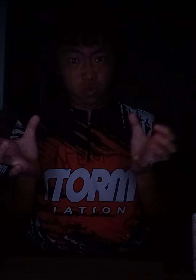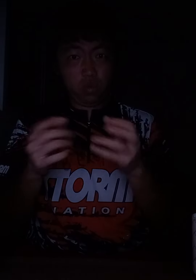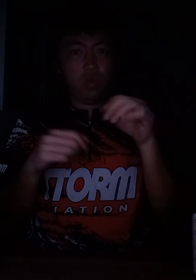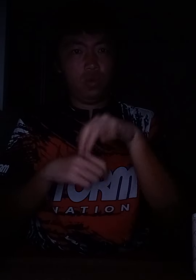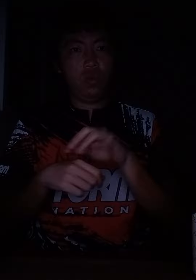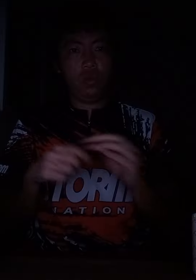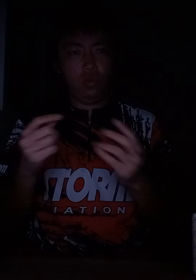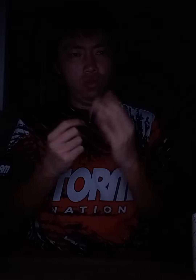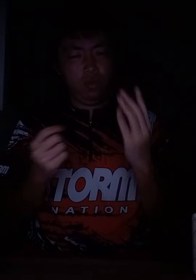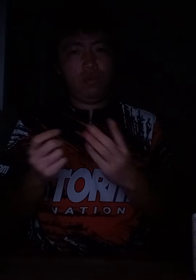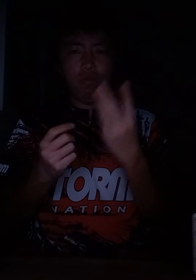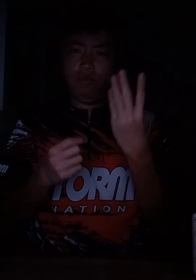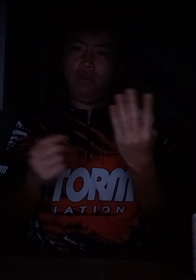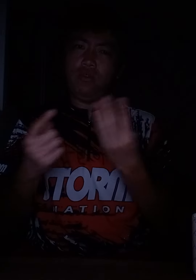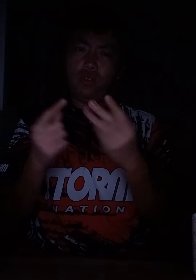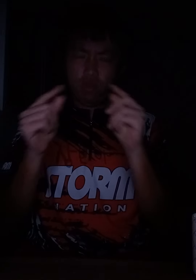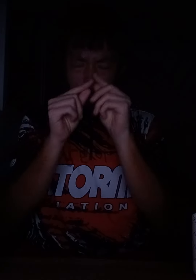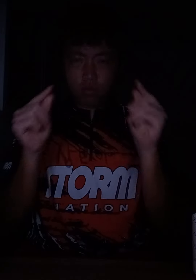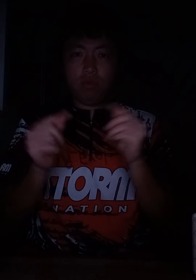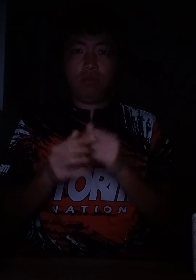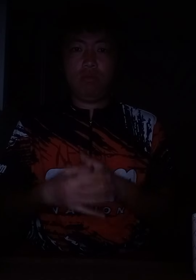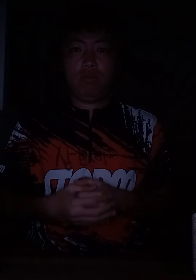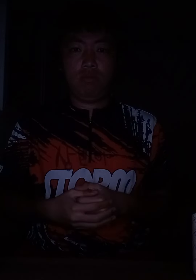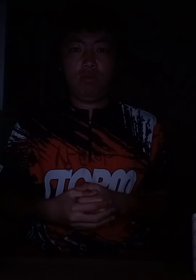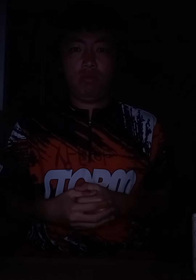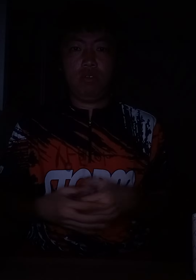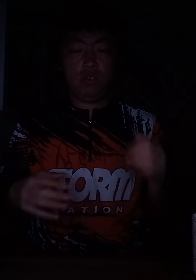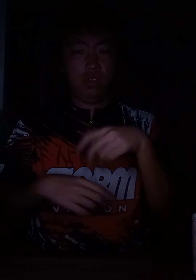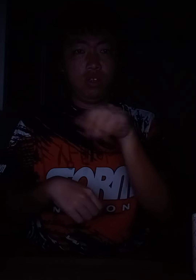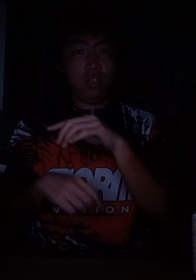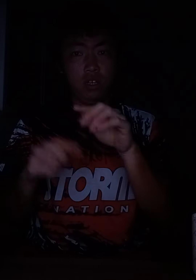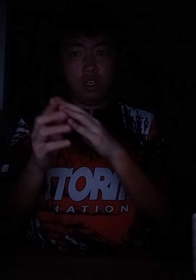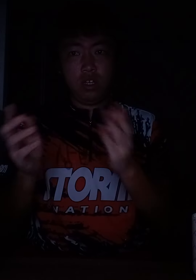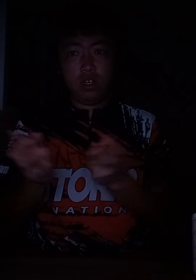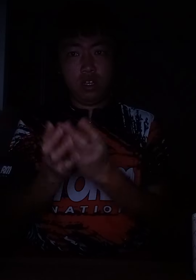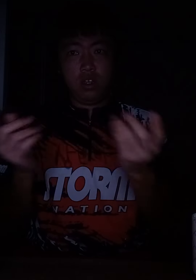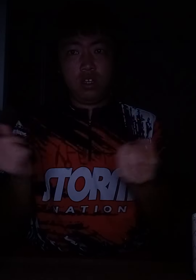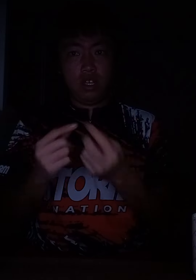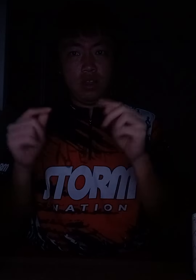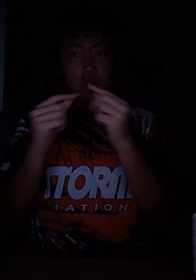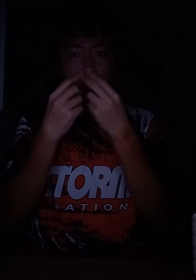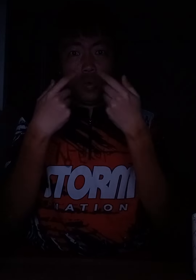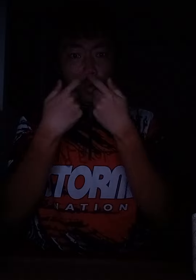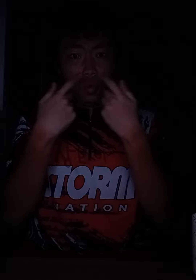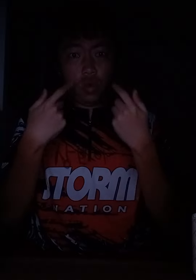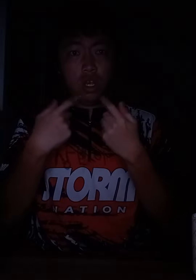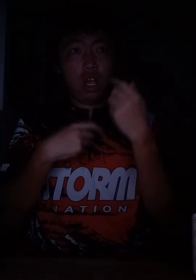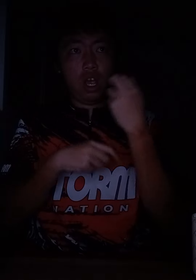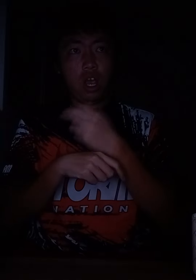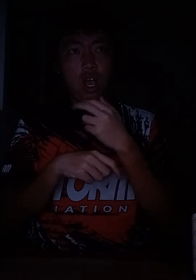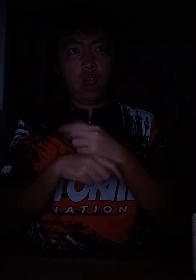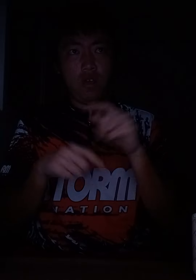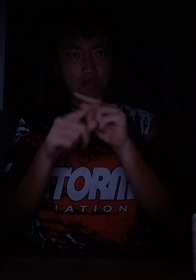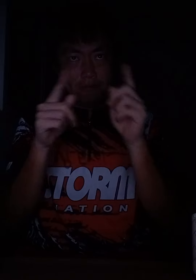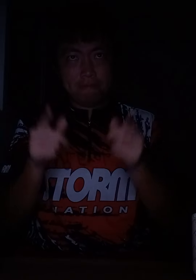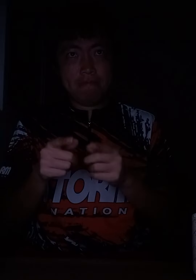900여 세대도 40분가량 정전됐습니다. 한전은 아파트 단지 전기시설 안에 고양이가 들어가 고압선을 건드려